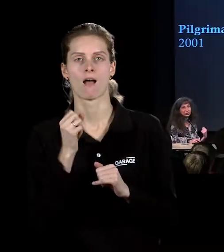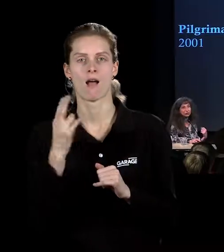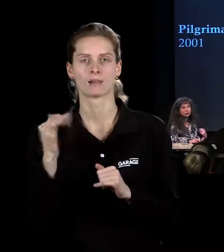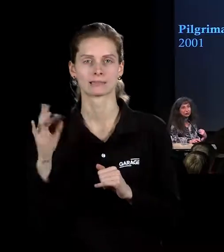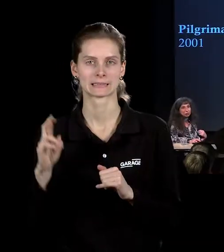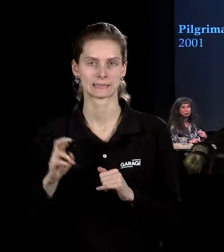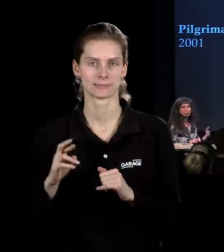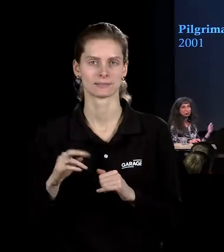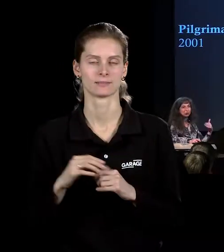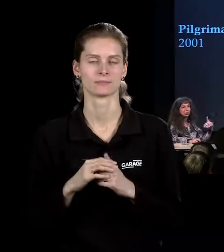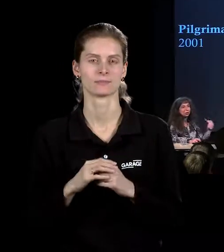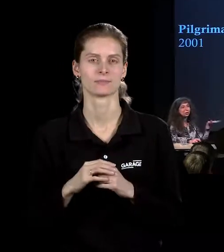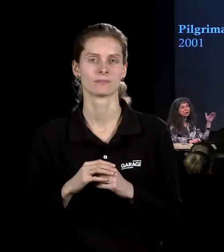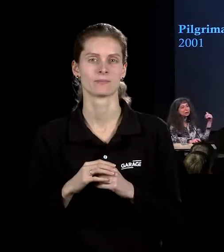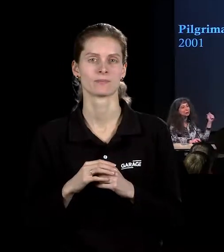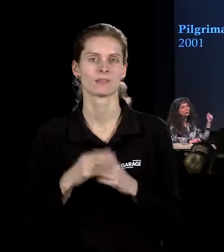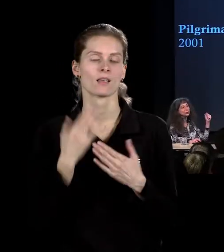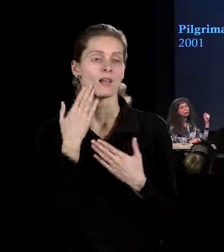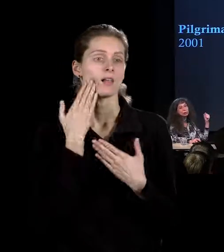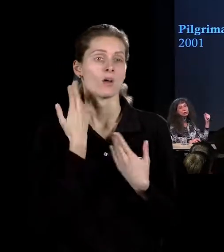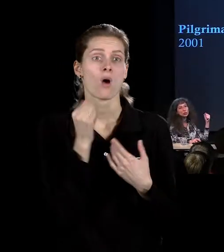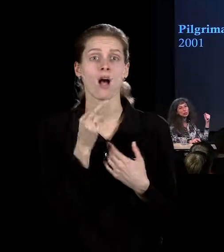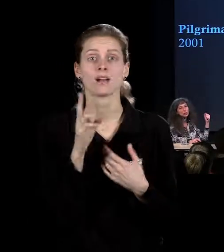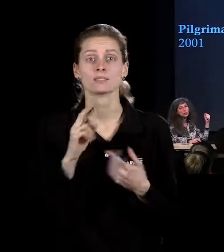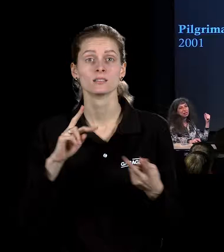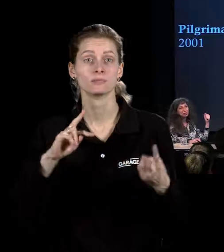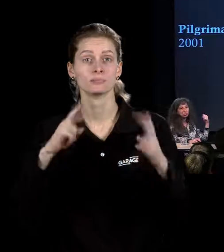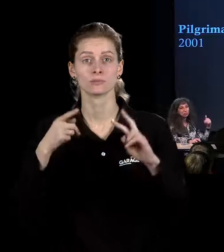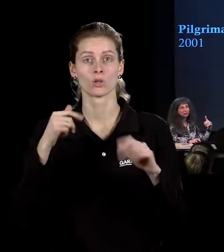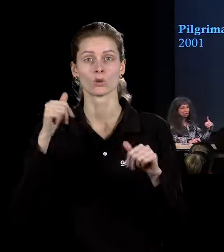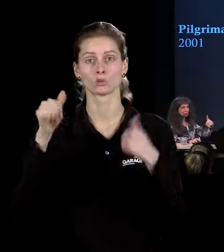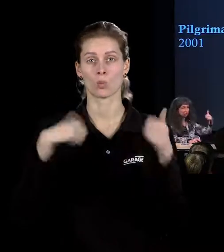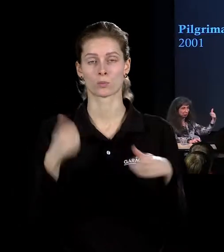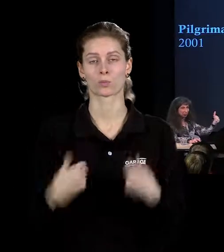вот здесь наступает тот момент, как легко акция становится скульптурой.